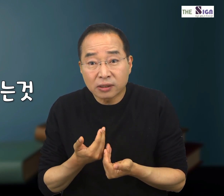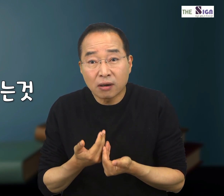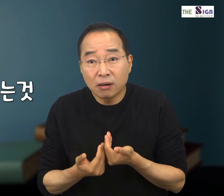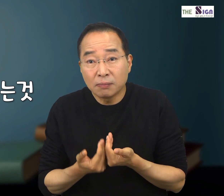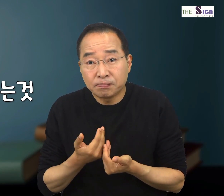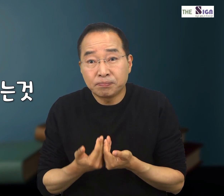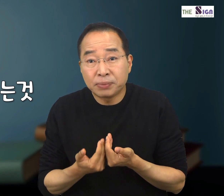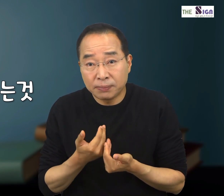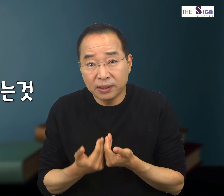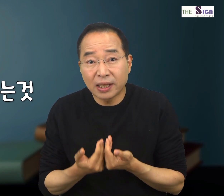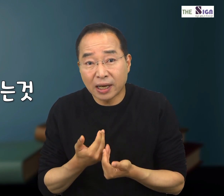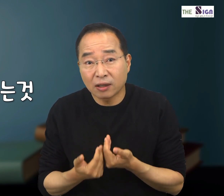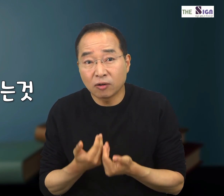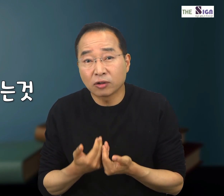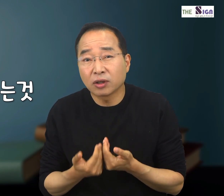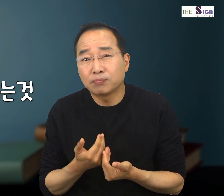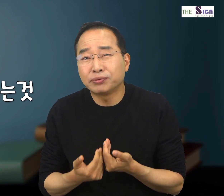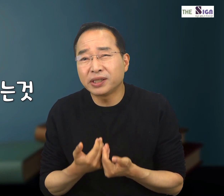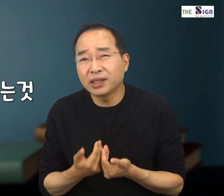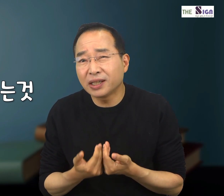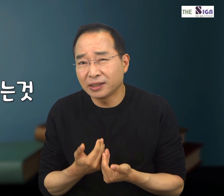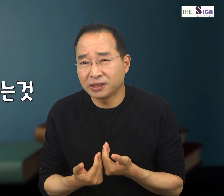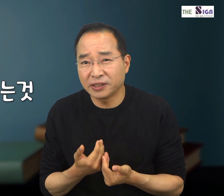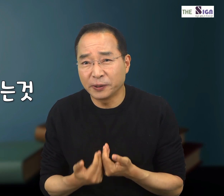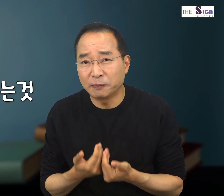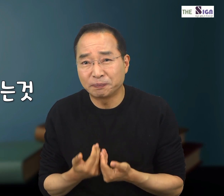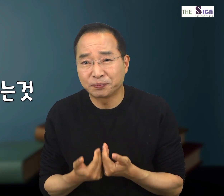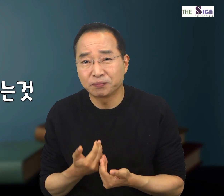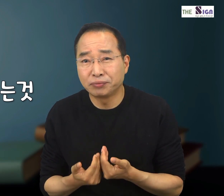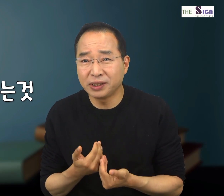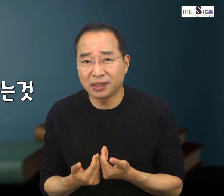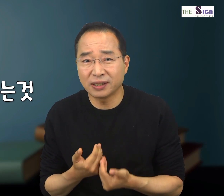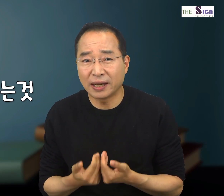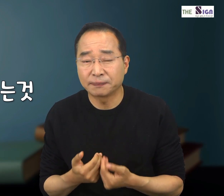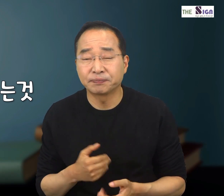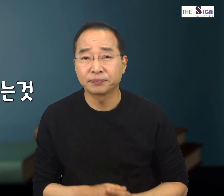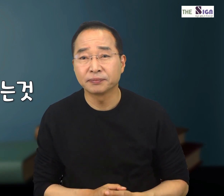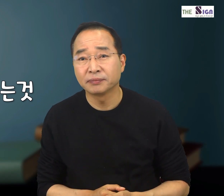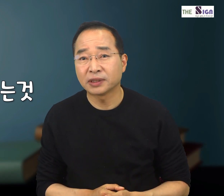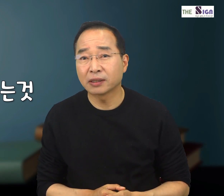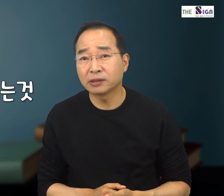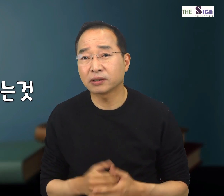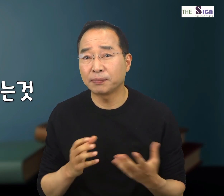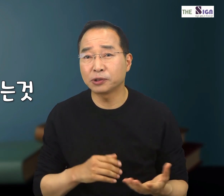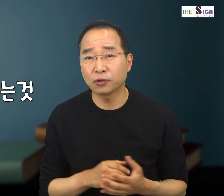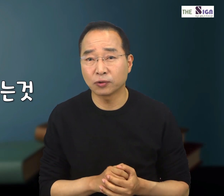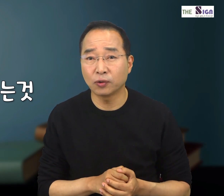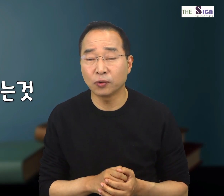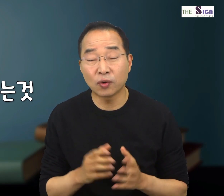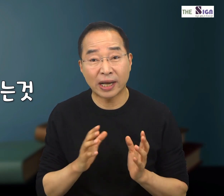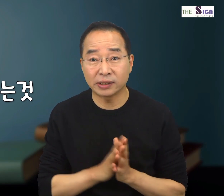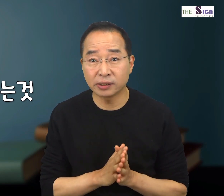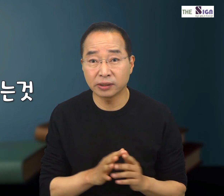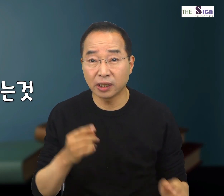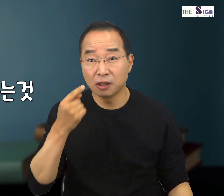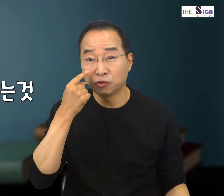돼서 비빈다라는 건 어떤 게 부딪힌다는 뜻이에요. 부딪힌다. 자, 그래서 대표적으로 요거 같이 쓰는 게